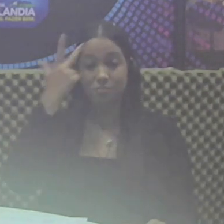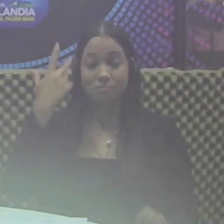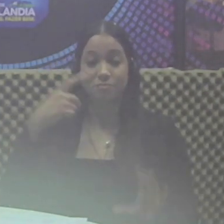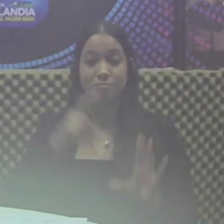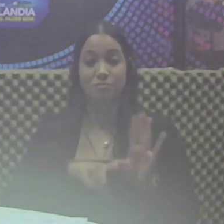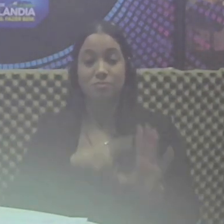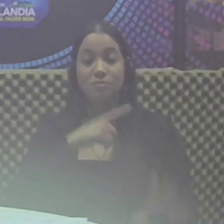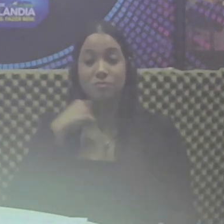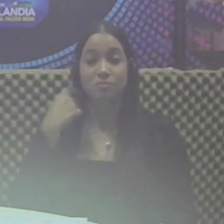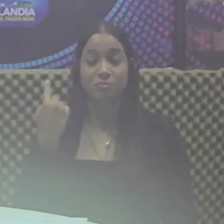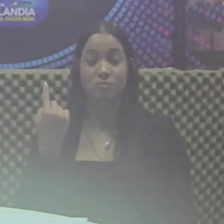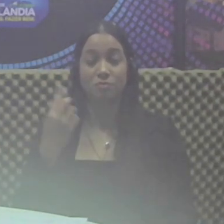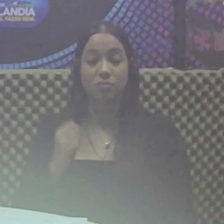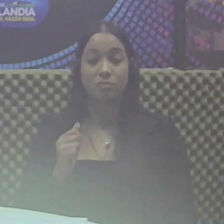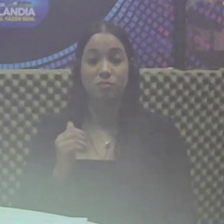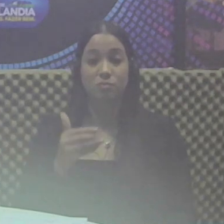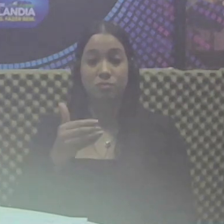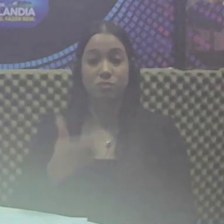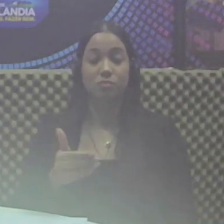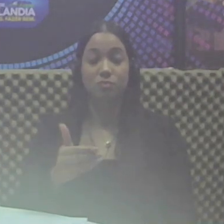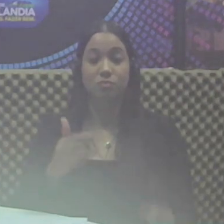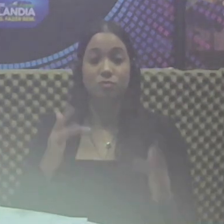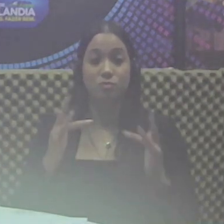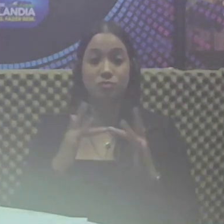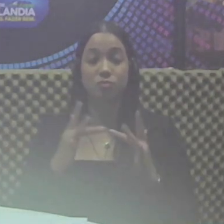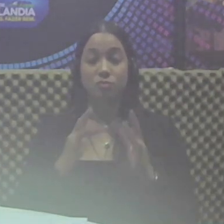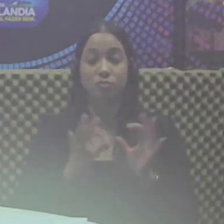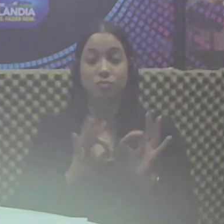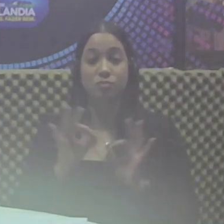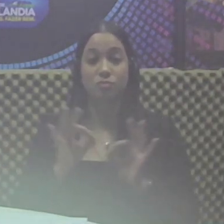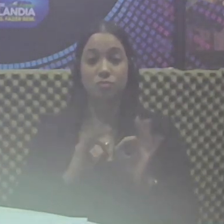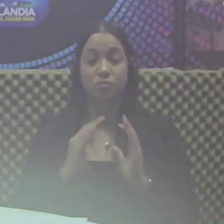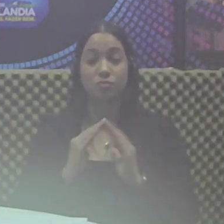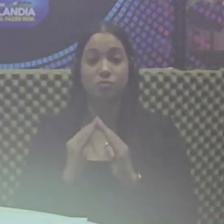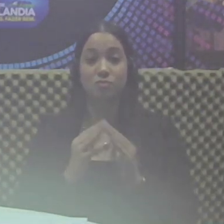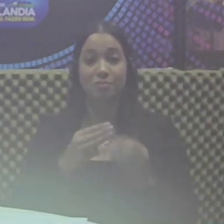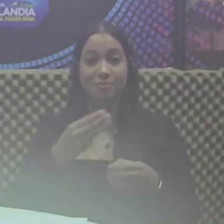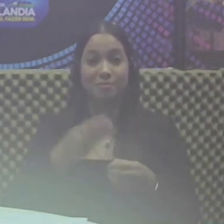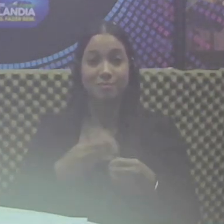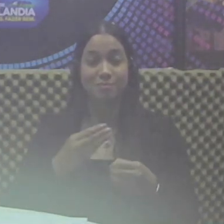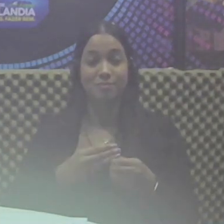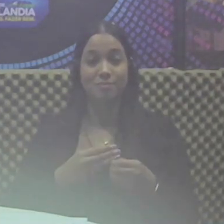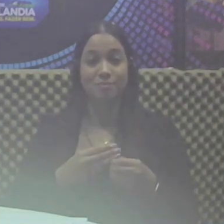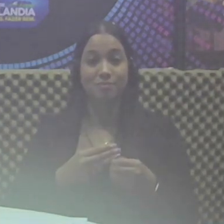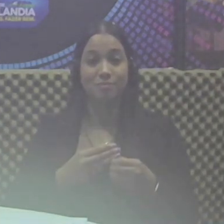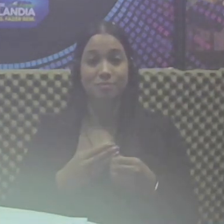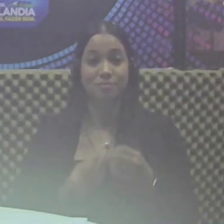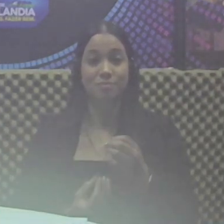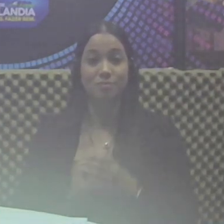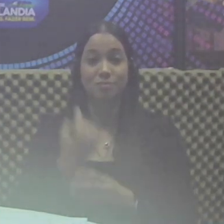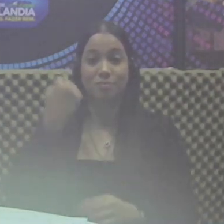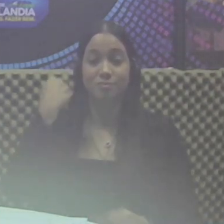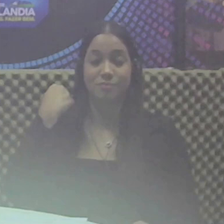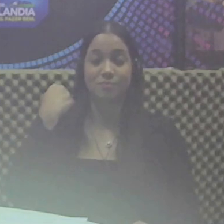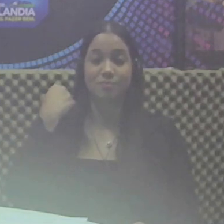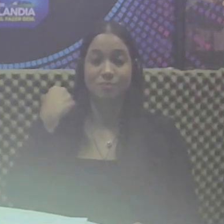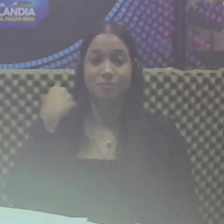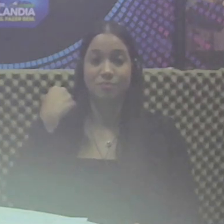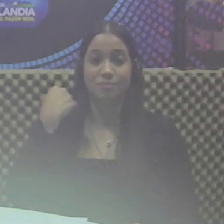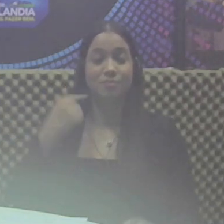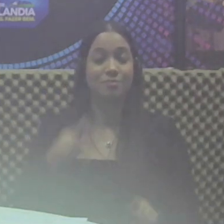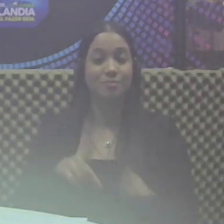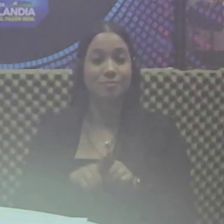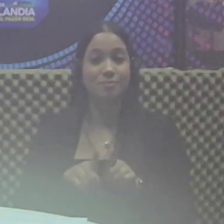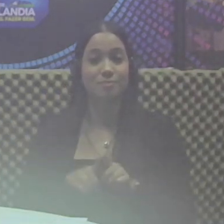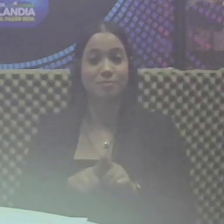vencidos e a vencer relacionados aos programas habitacionais municipais instituídos no passado Além disso